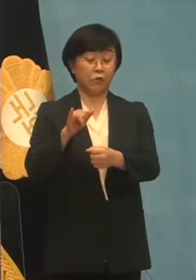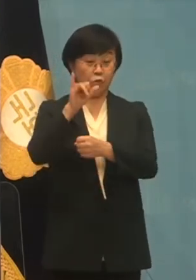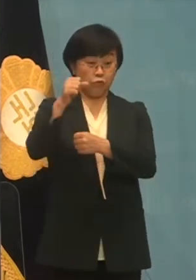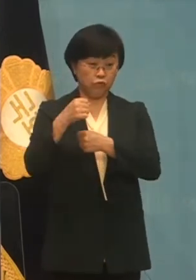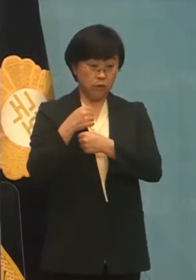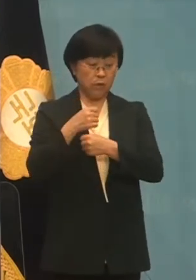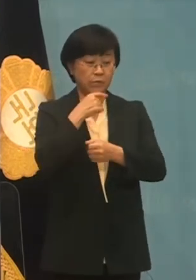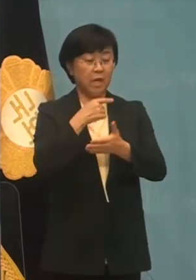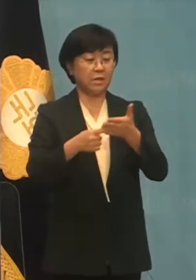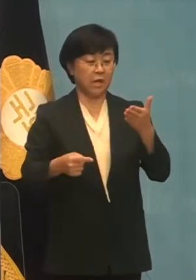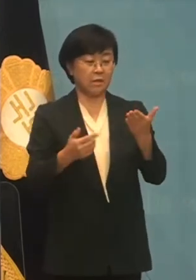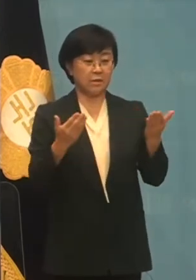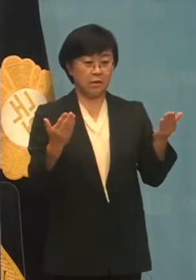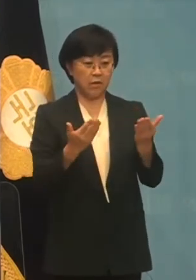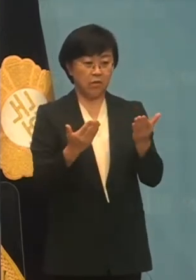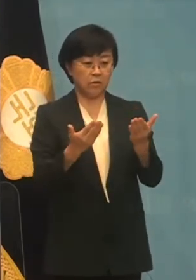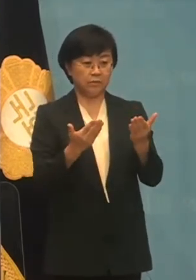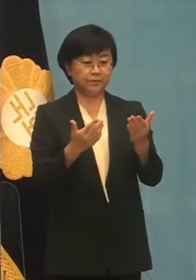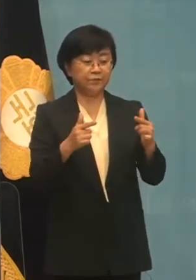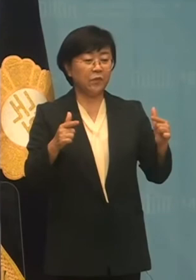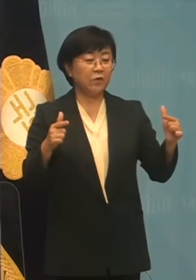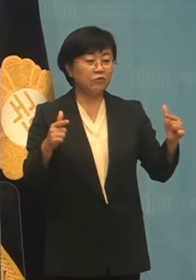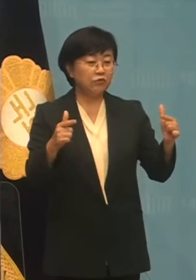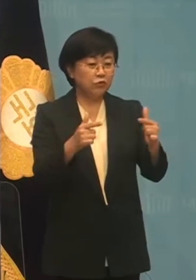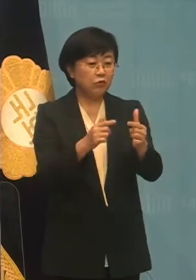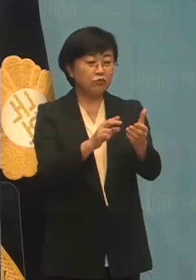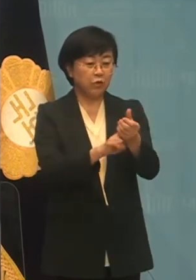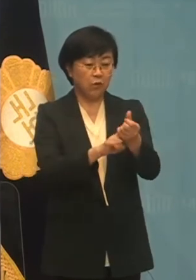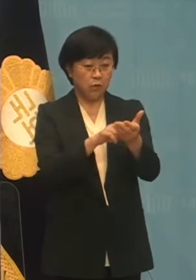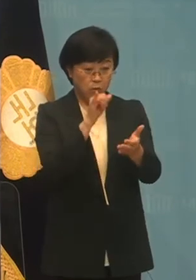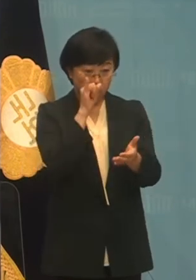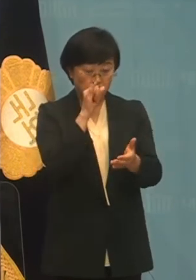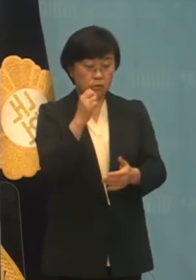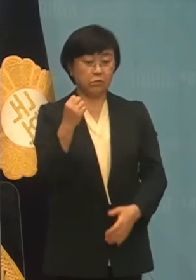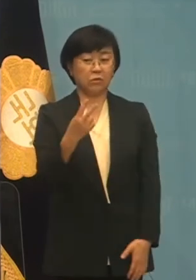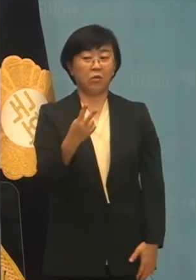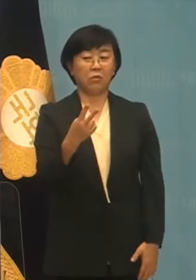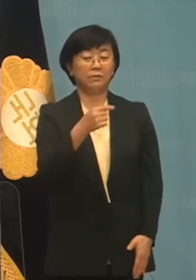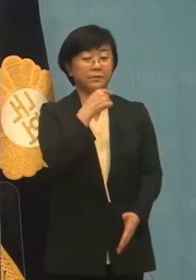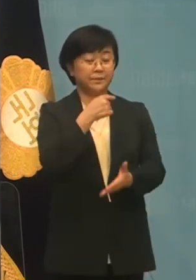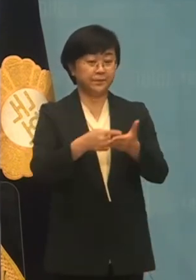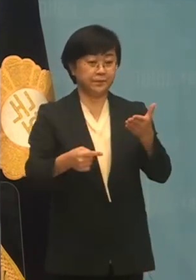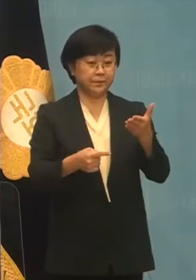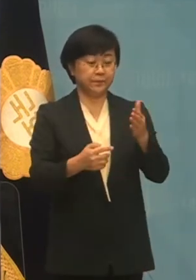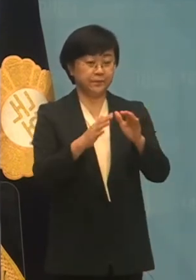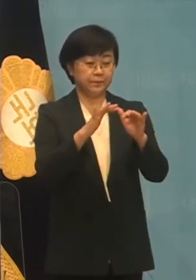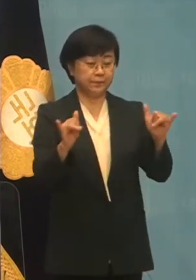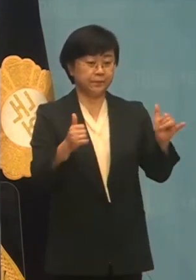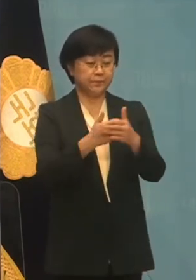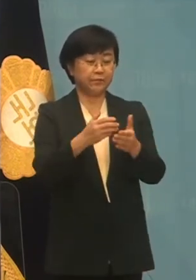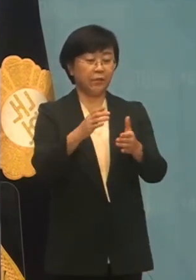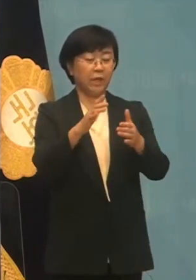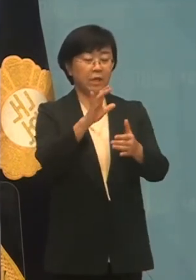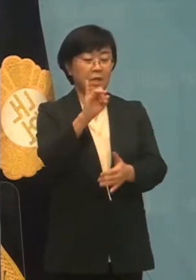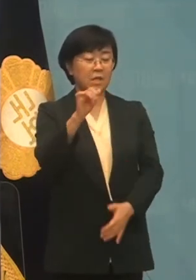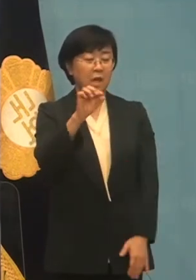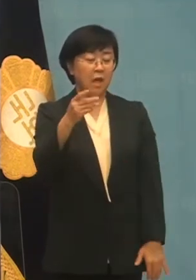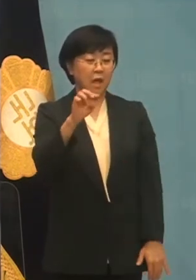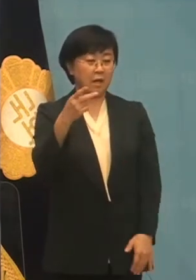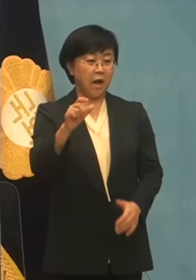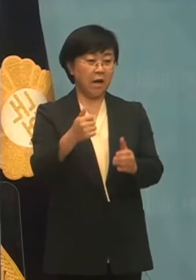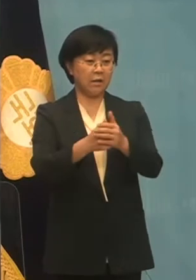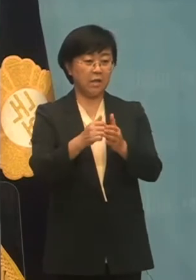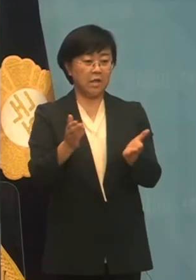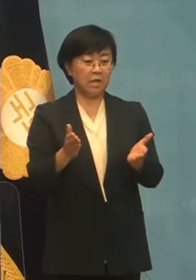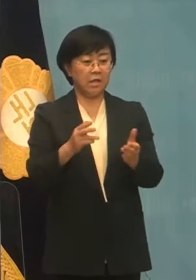공군이 피해자의 사건을 축소 은폐해왔다는 점과 피해자의 사건이 고 이해람 중사 사건의